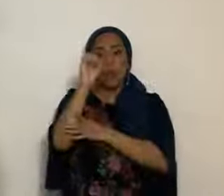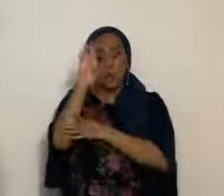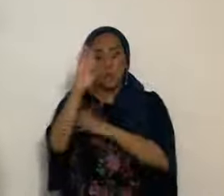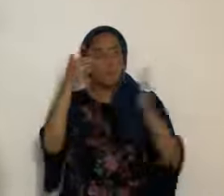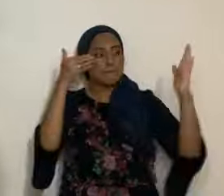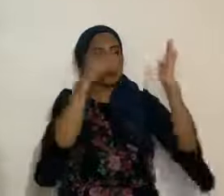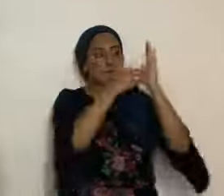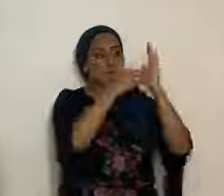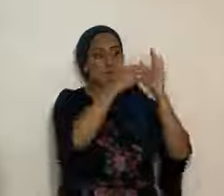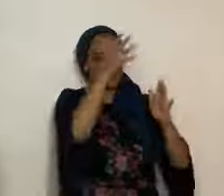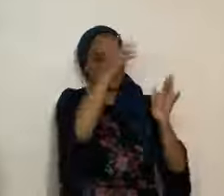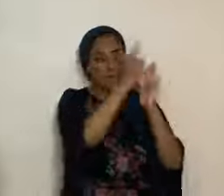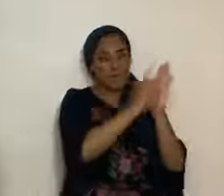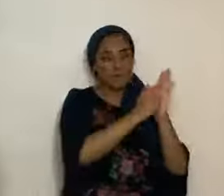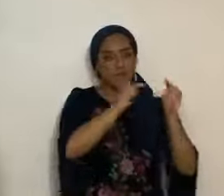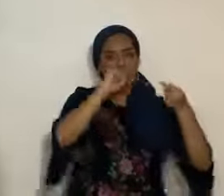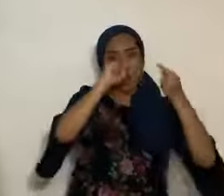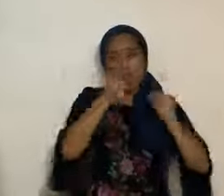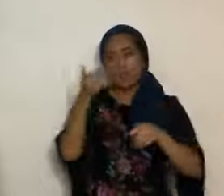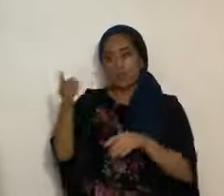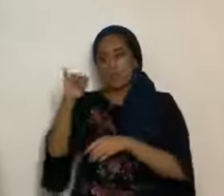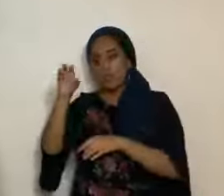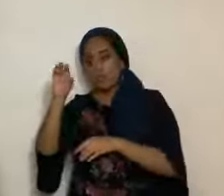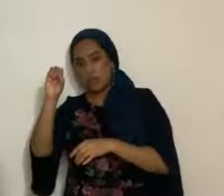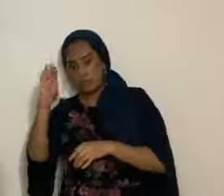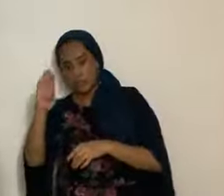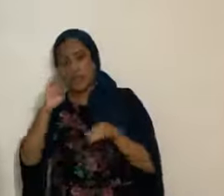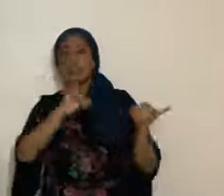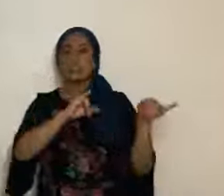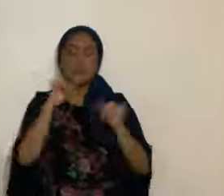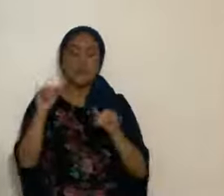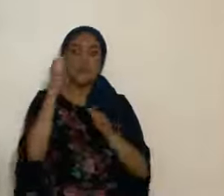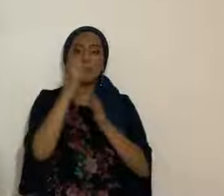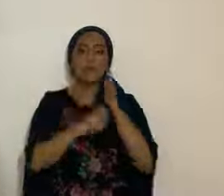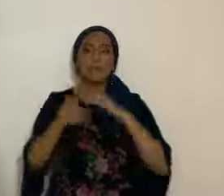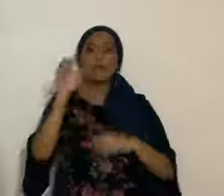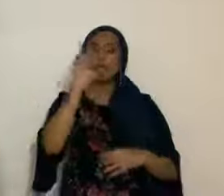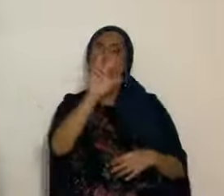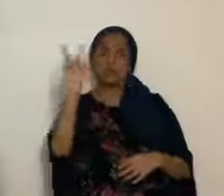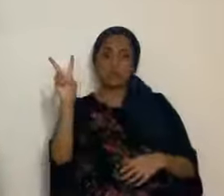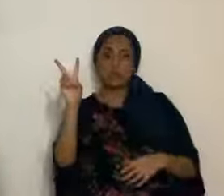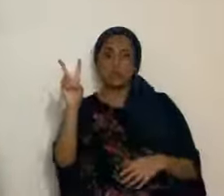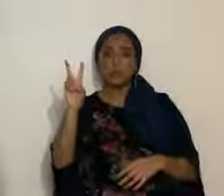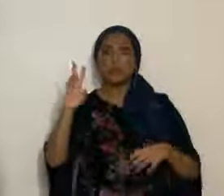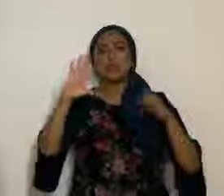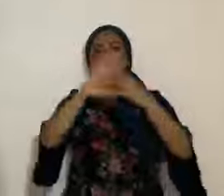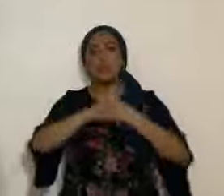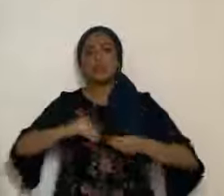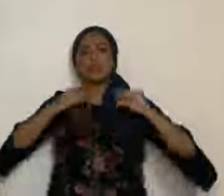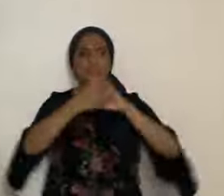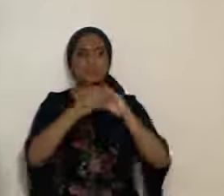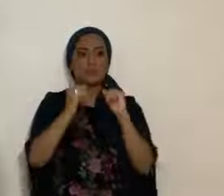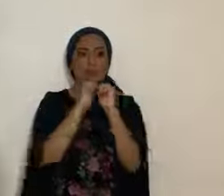Labán que éste le hiciera daño. Y de igual manera, en el capítulo 32 nos cuenta cómo es que